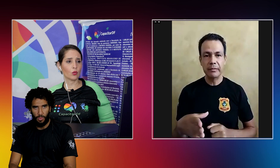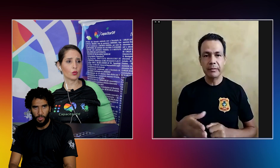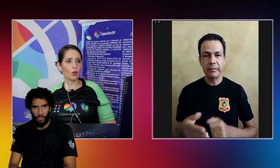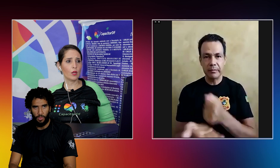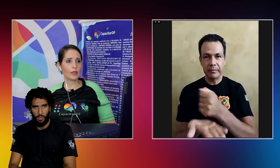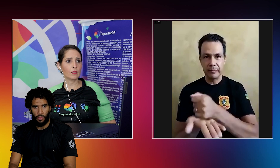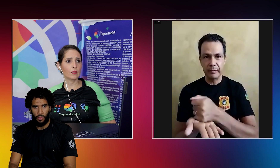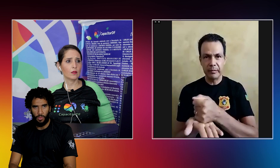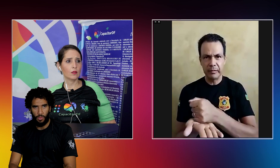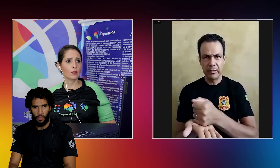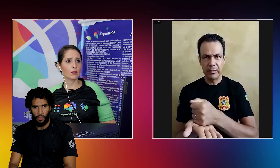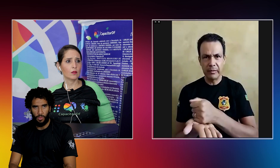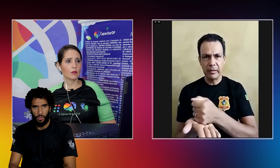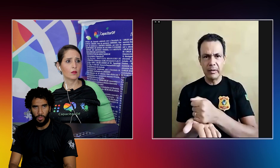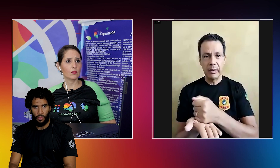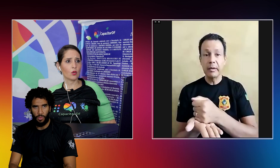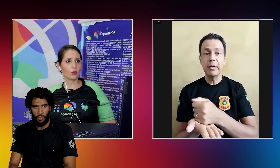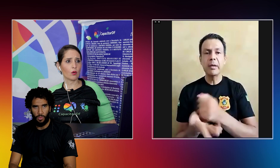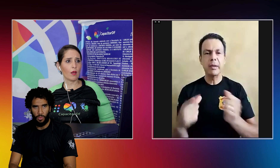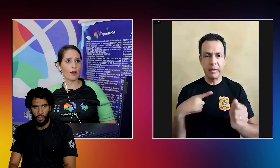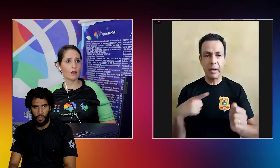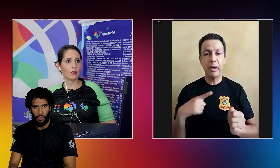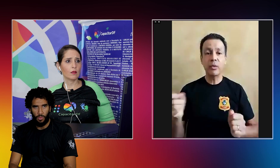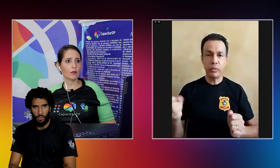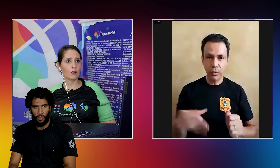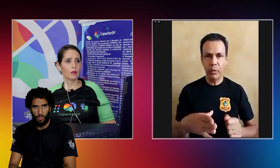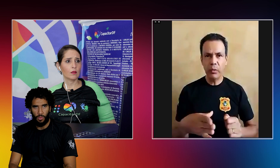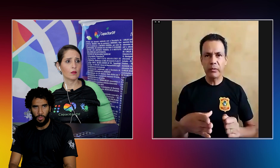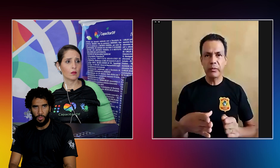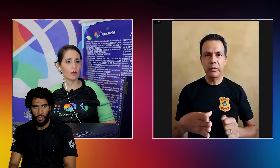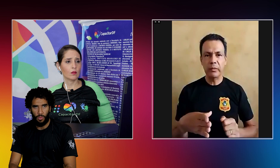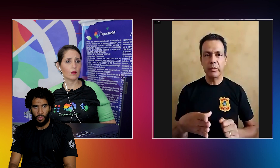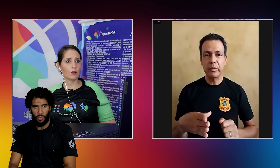Sinal de controle? De controlar?